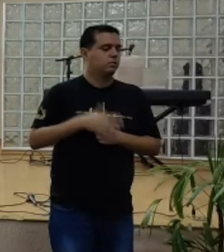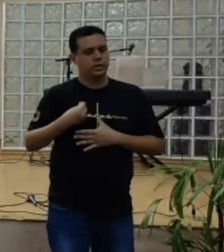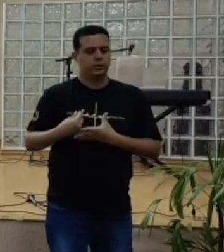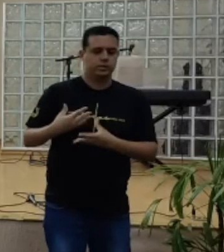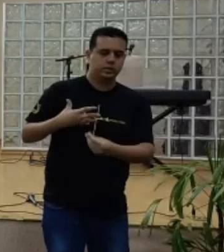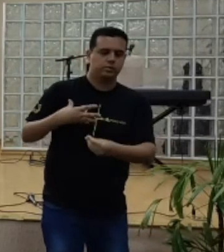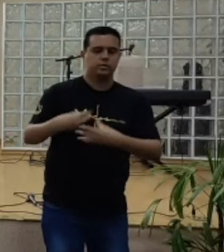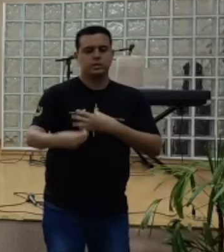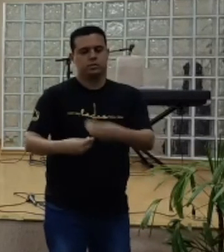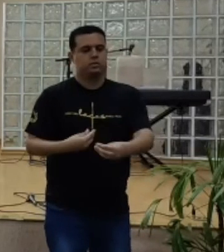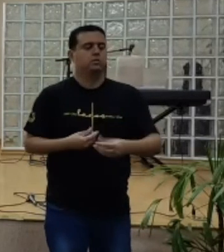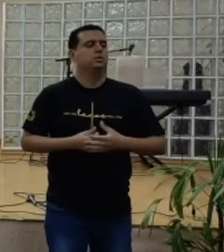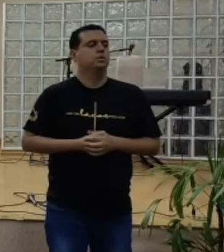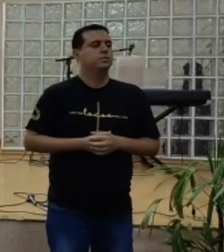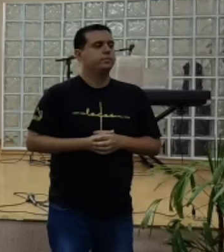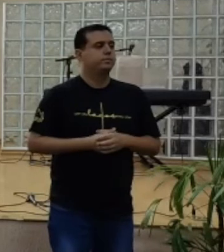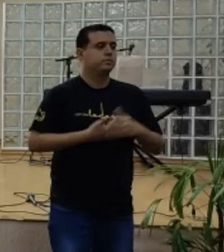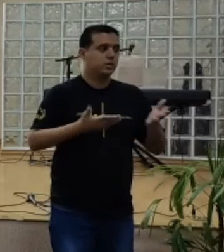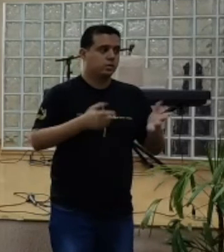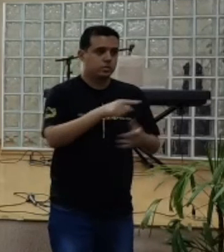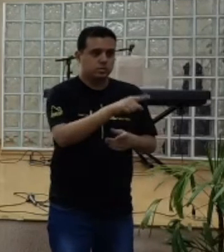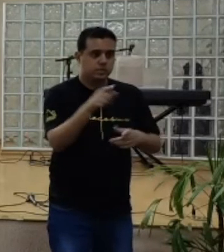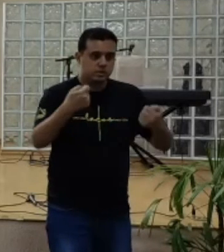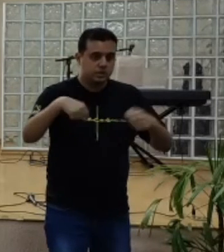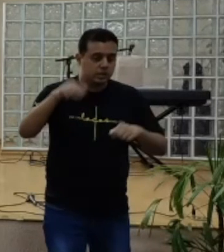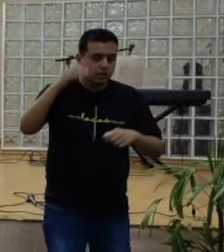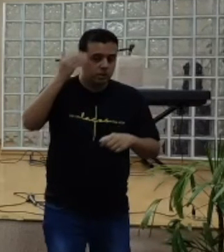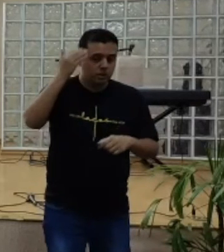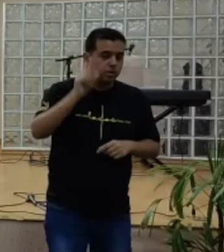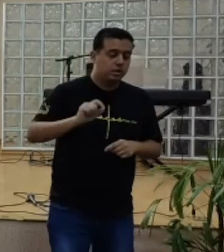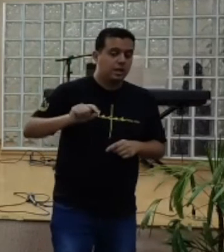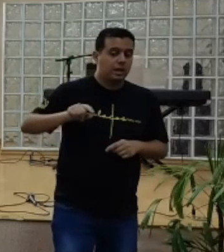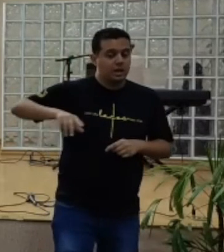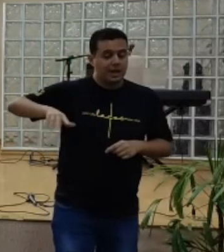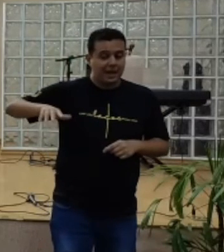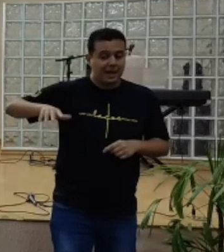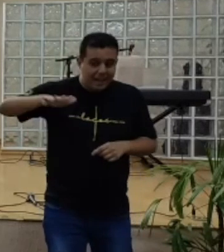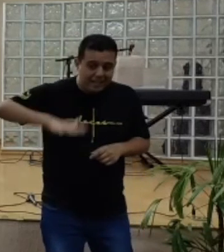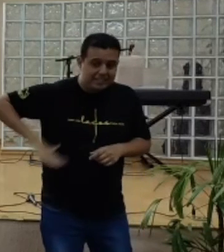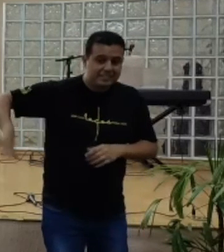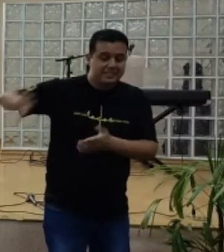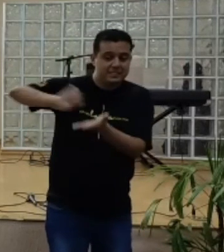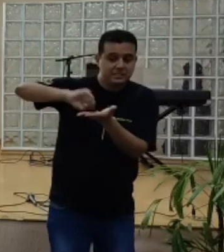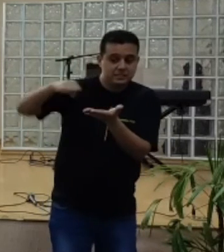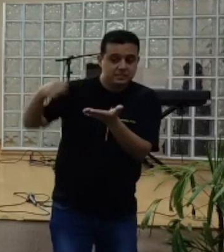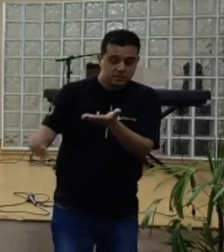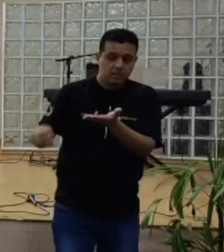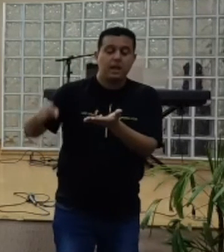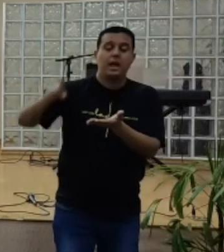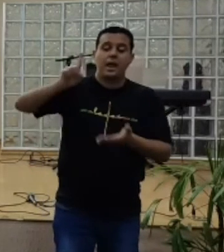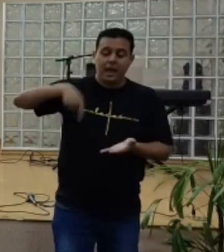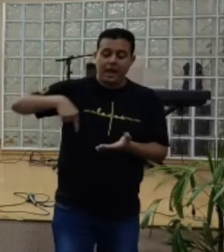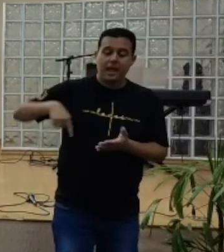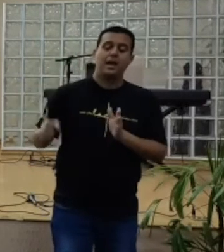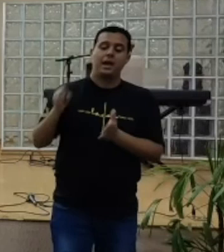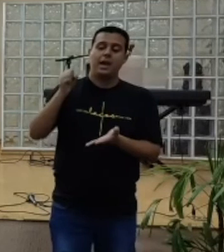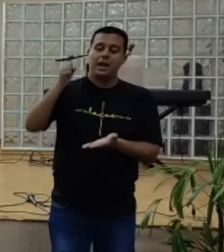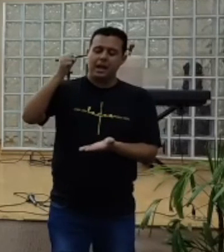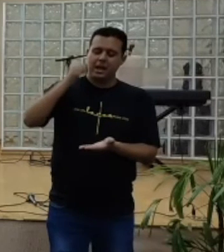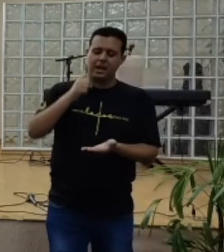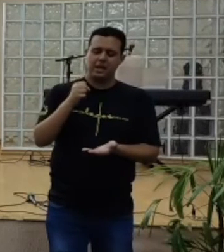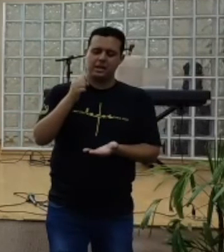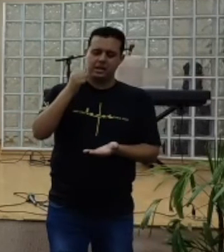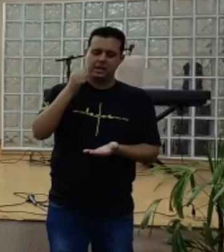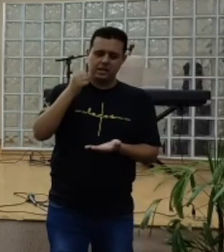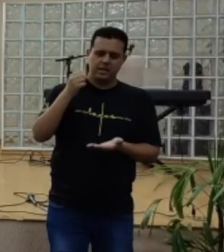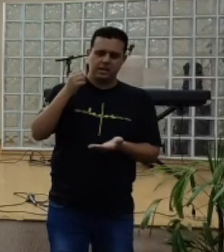para o significado, que ali foi o lugar, a aliança feita na lei. A